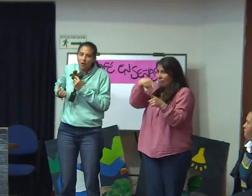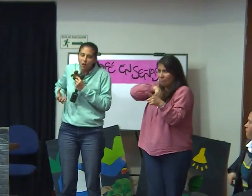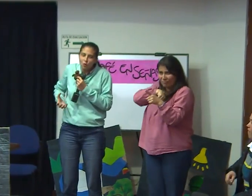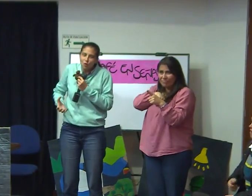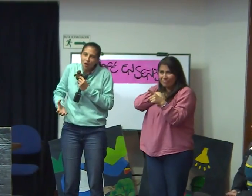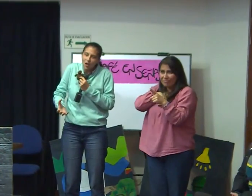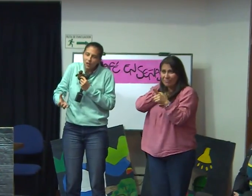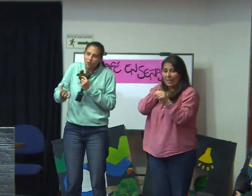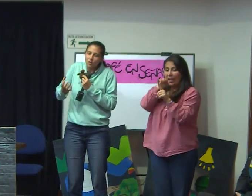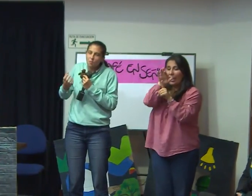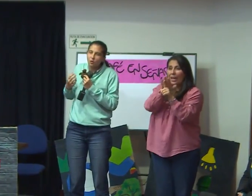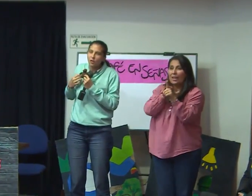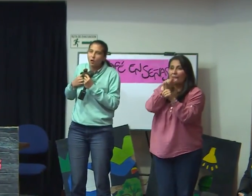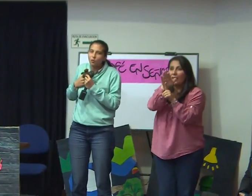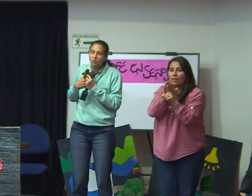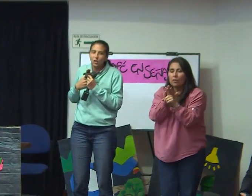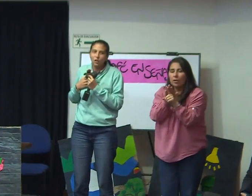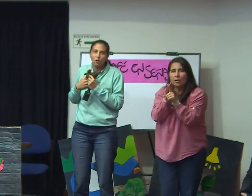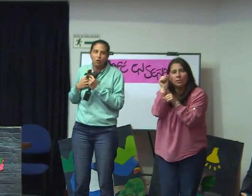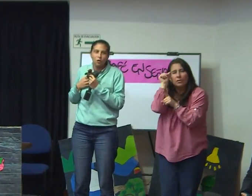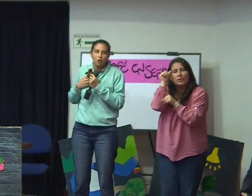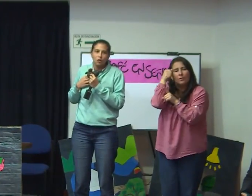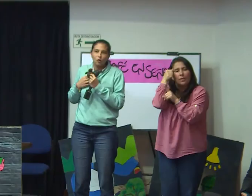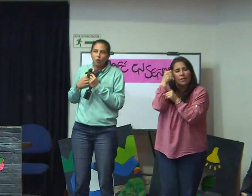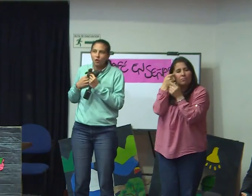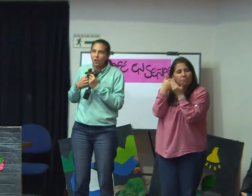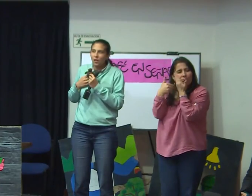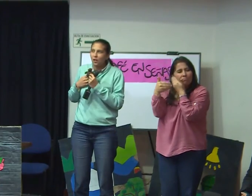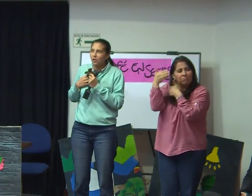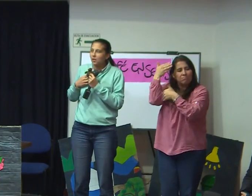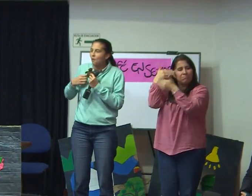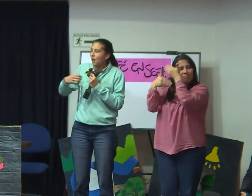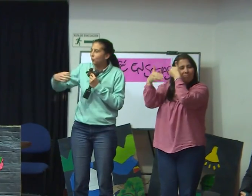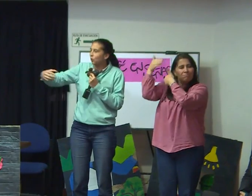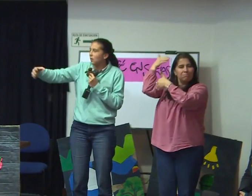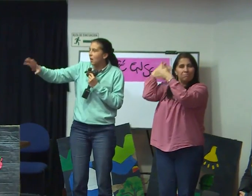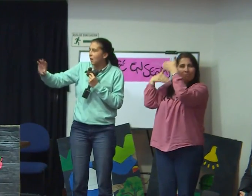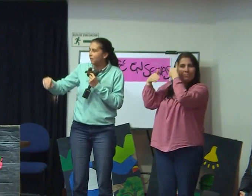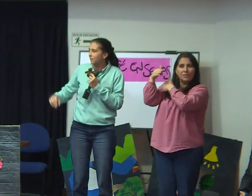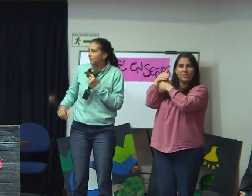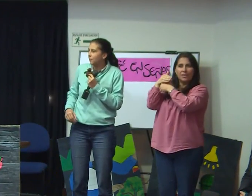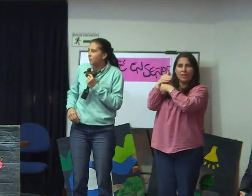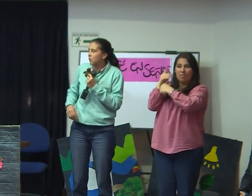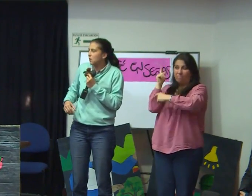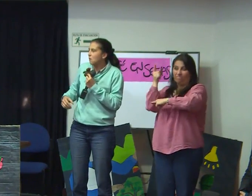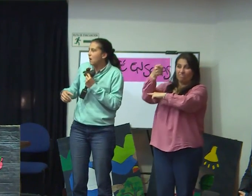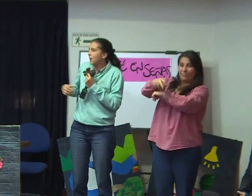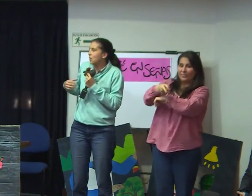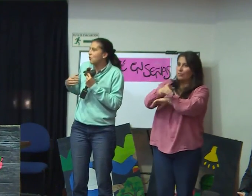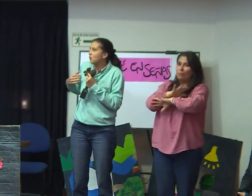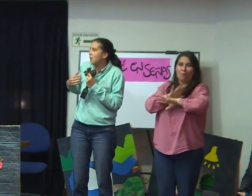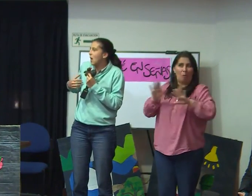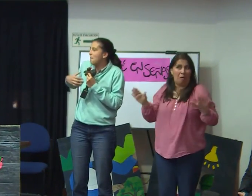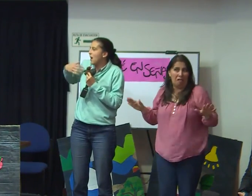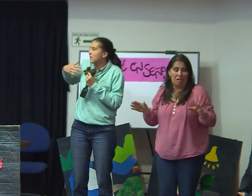a un lugar y nos remonta a un sitio donde se va la autoridad, donde se va que yo sea más que